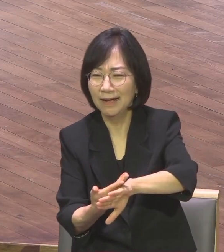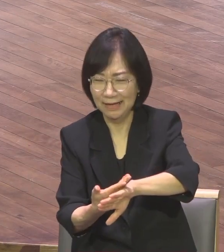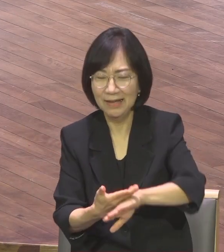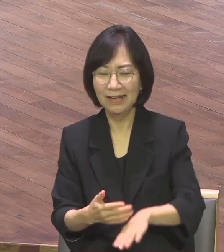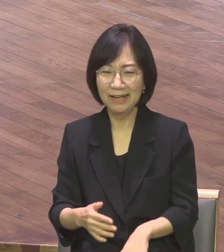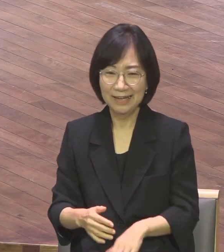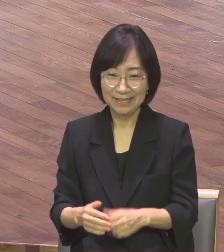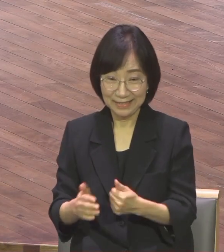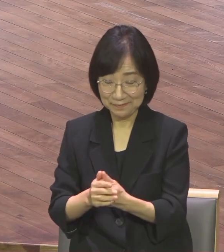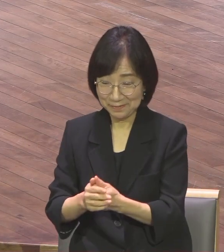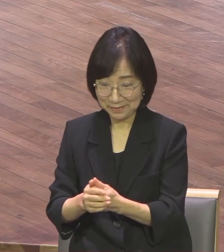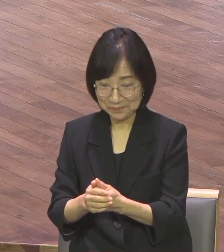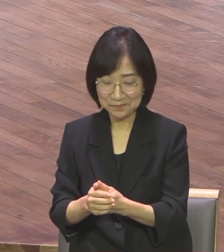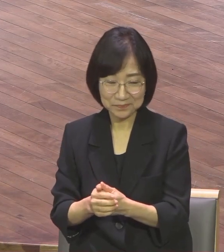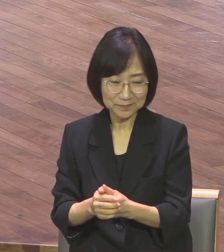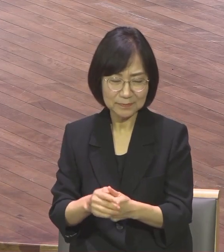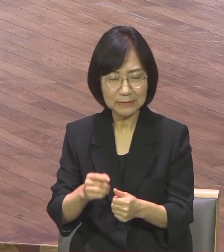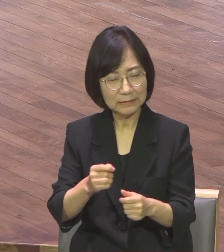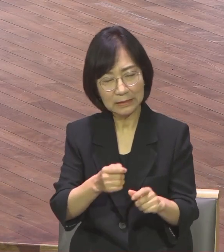달라요. 다릅니다.